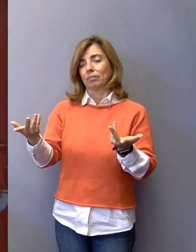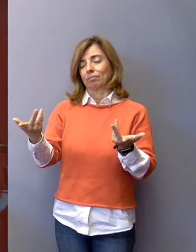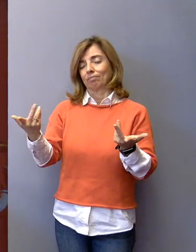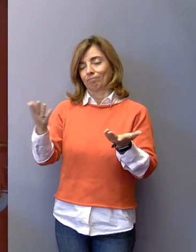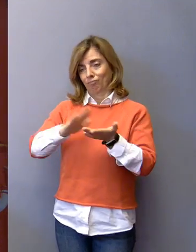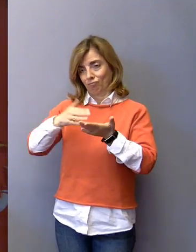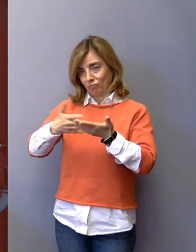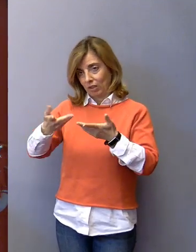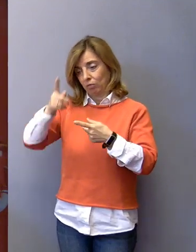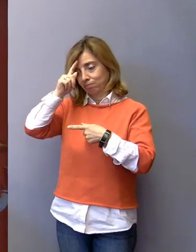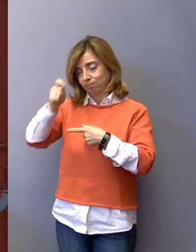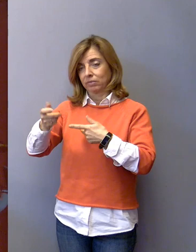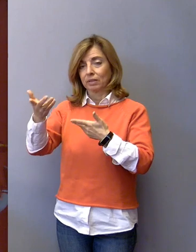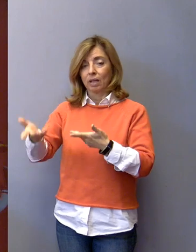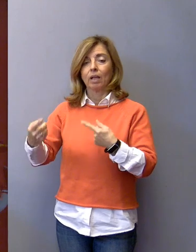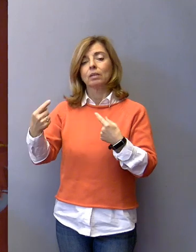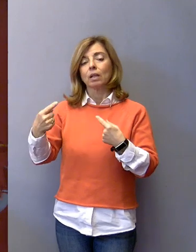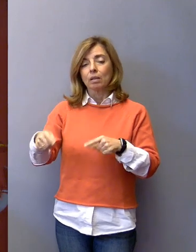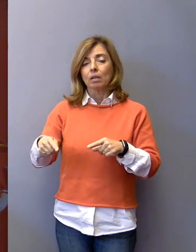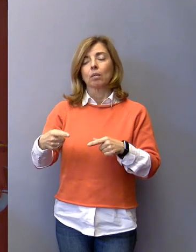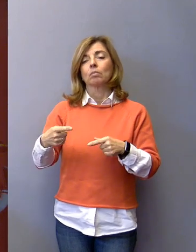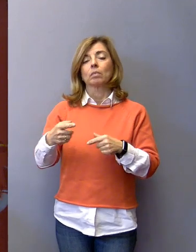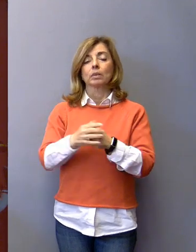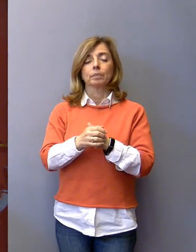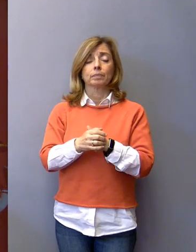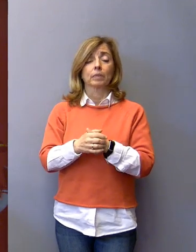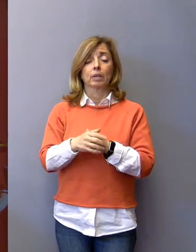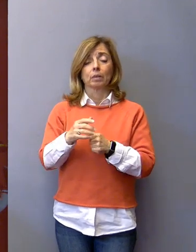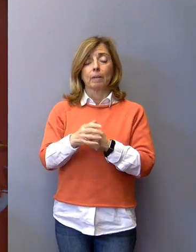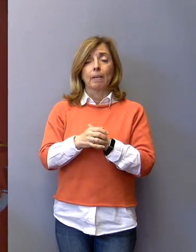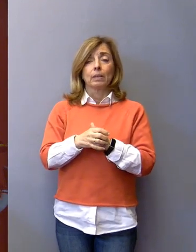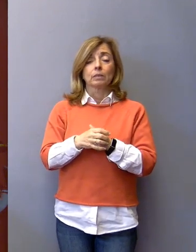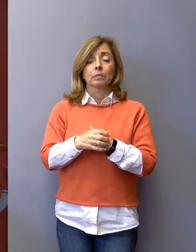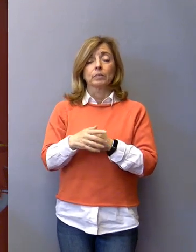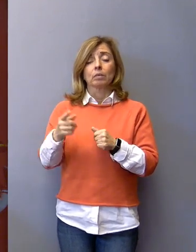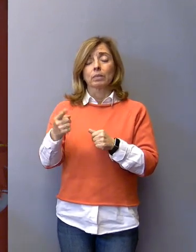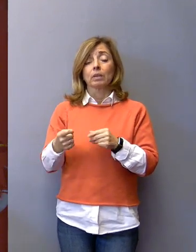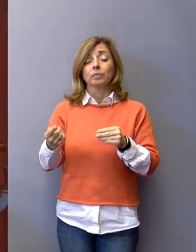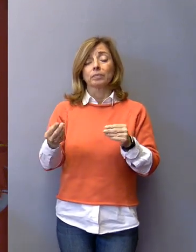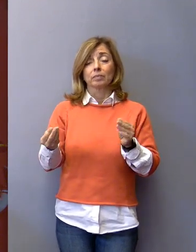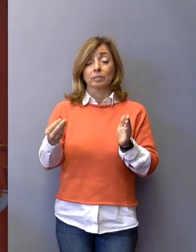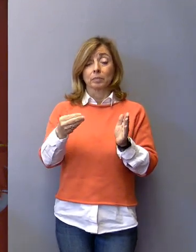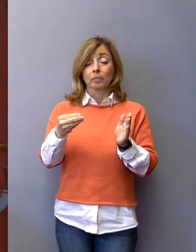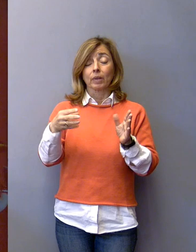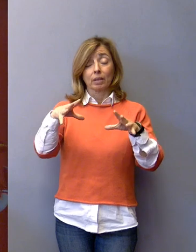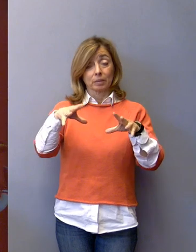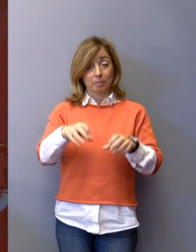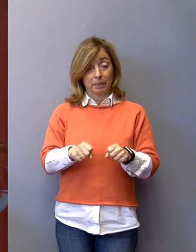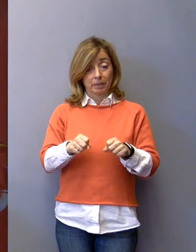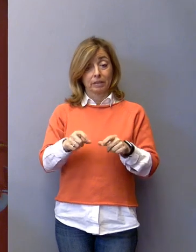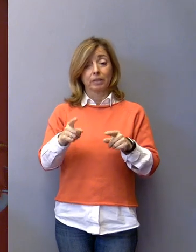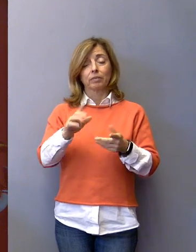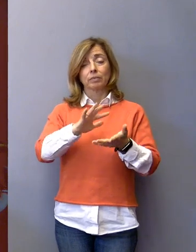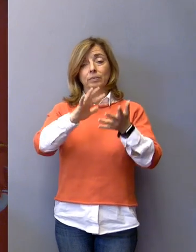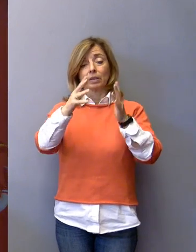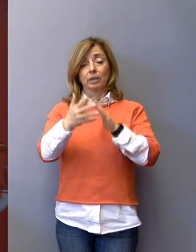svarione del genere non sarebbe stato neanche configurabile immaginabile quindi l'applicazione impegnativa viene a